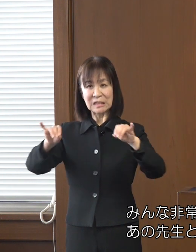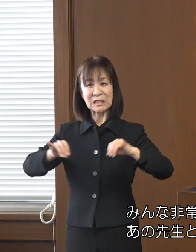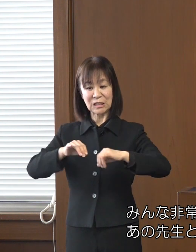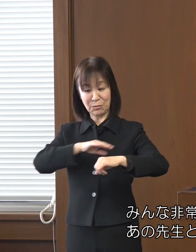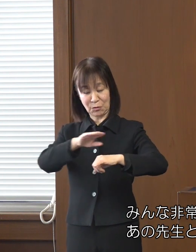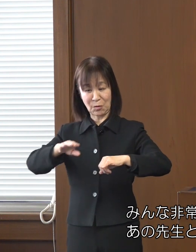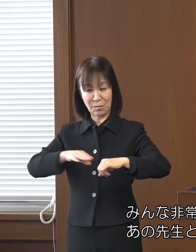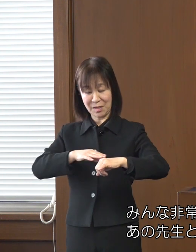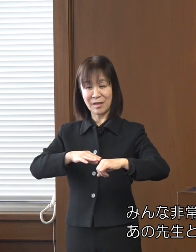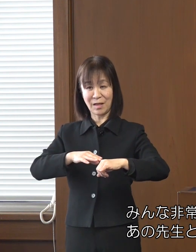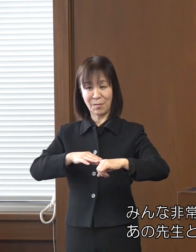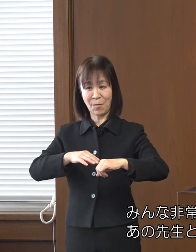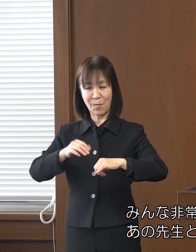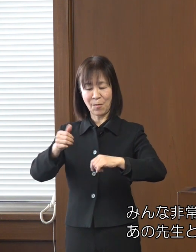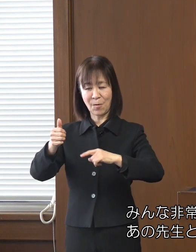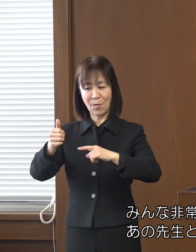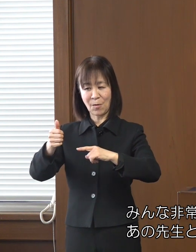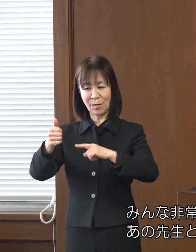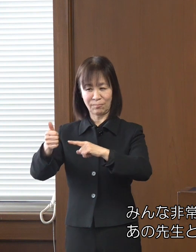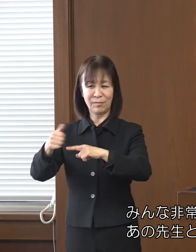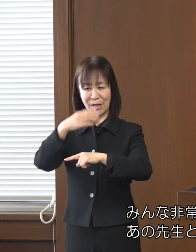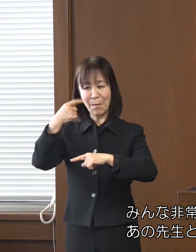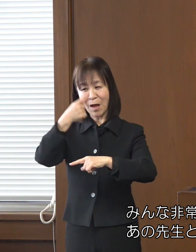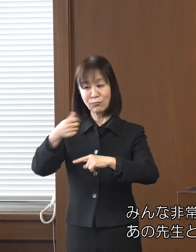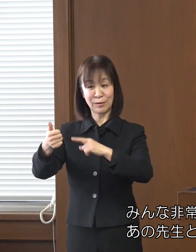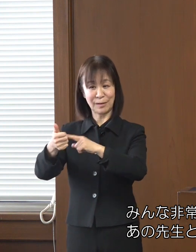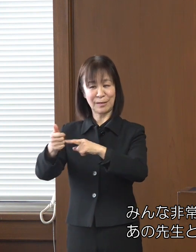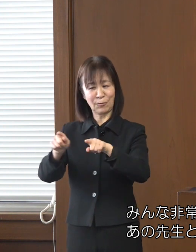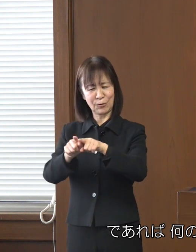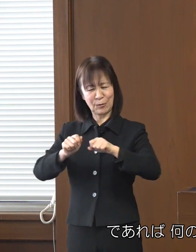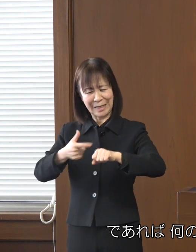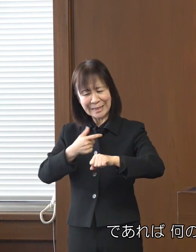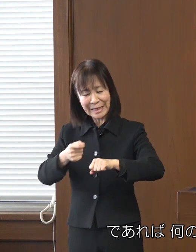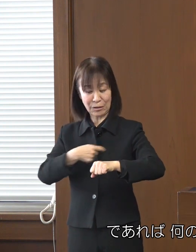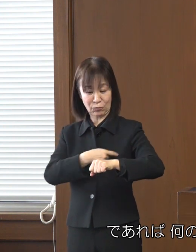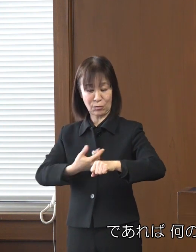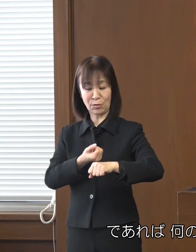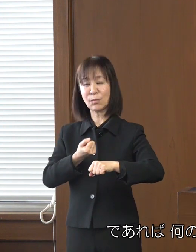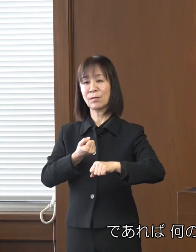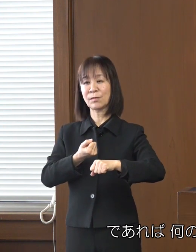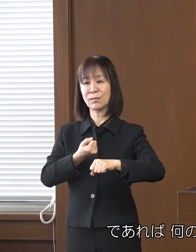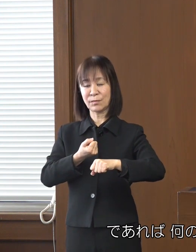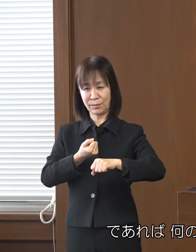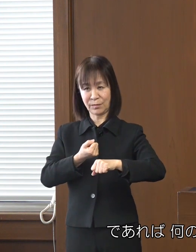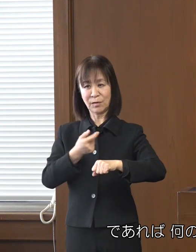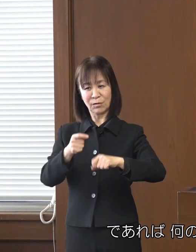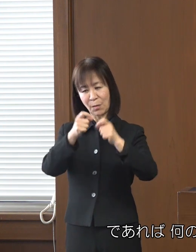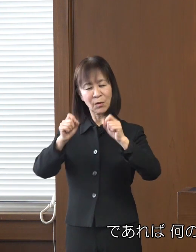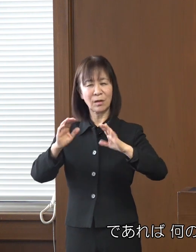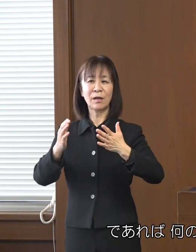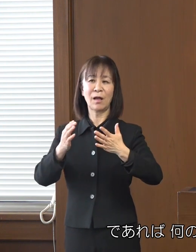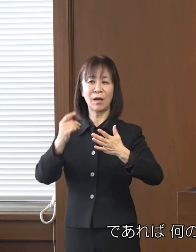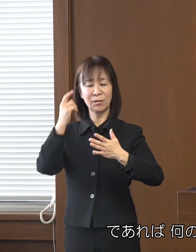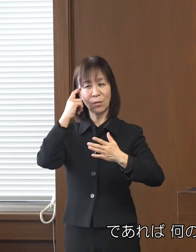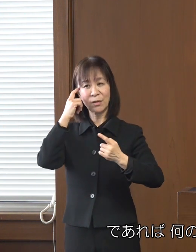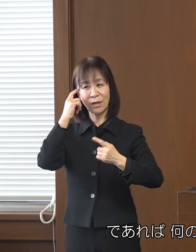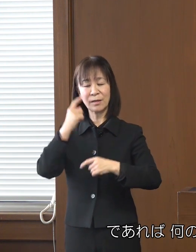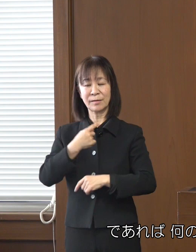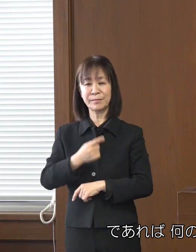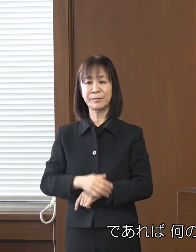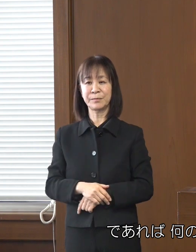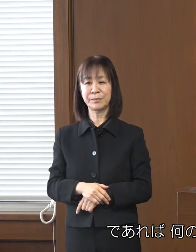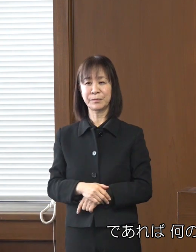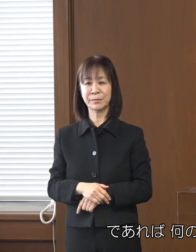か、先生とやりたいというのでであれば何の問題もないなというふうに思い